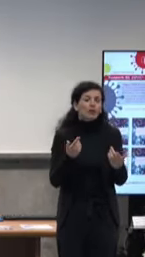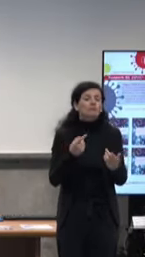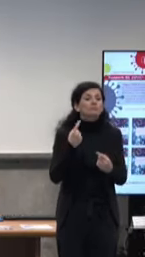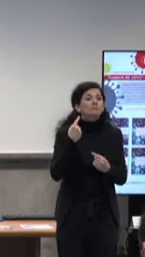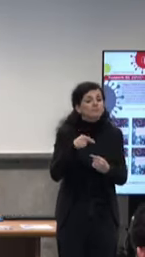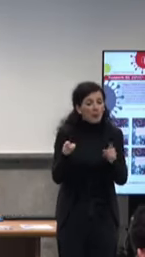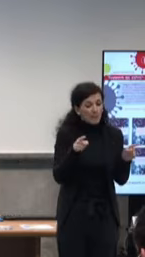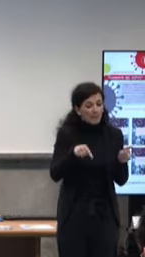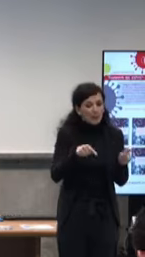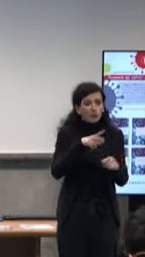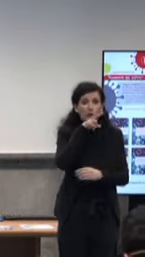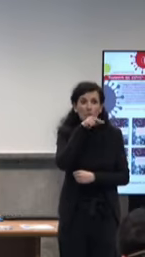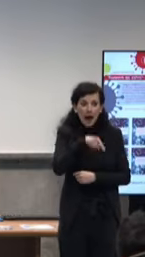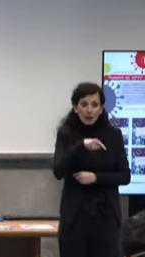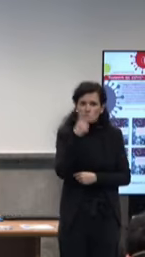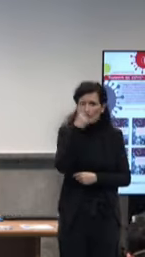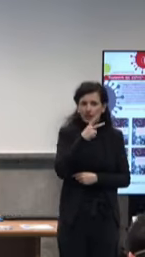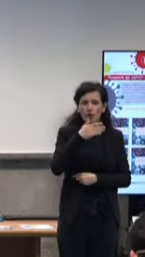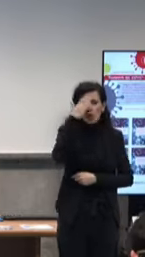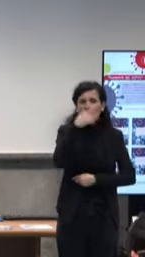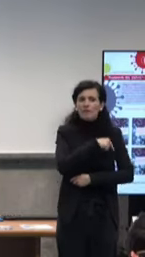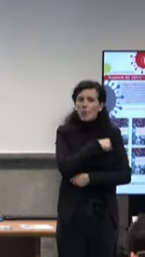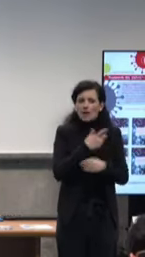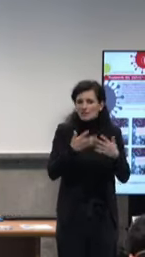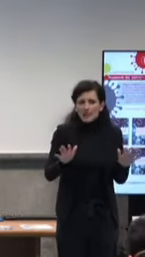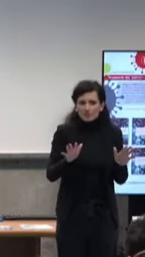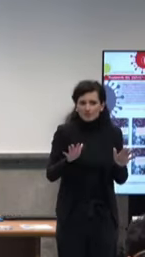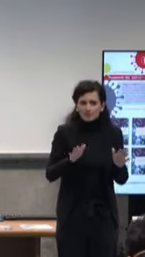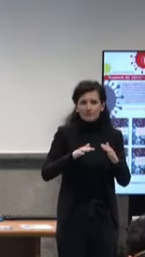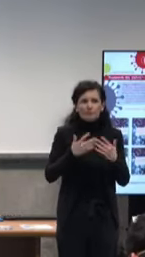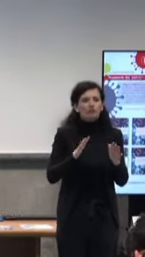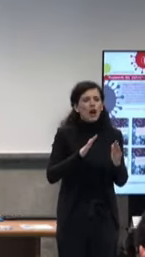marzo siamo fuori dalla curva influenzale questo elemento